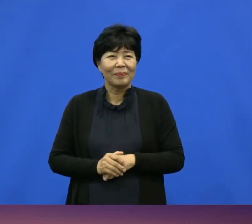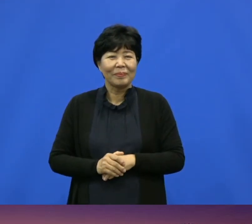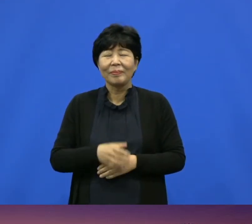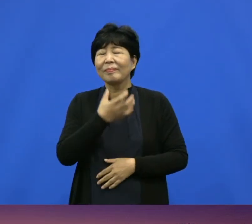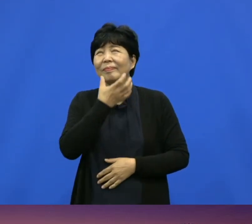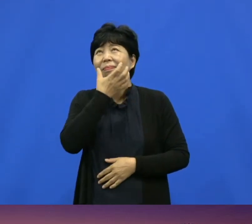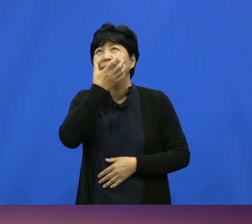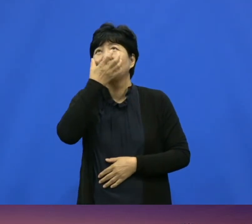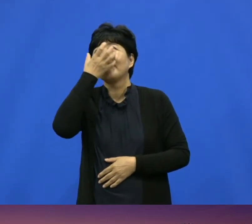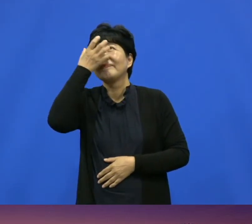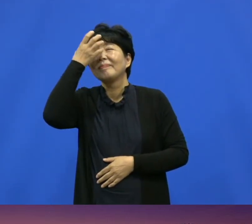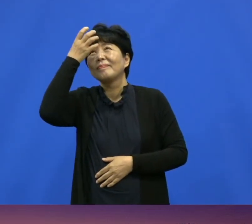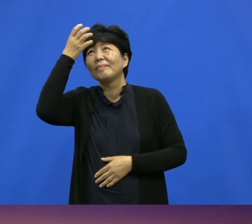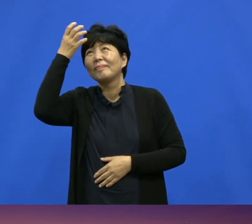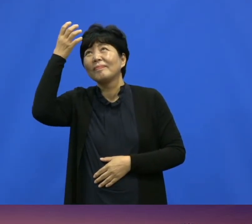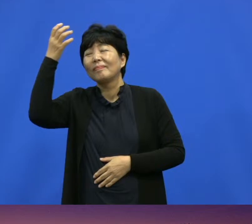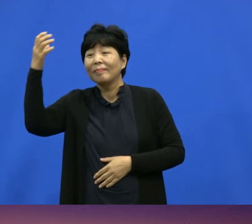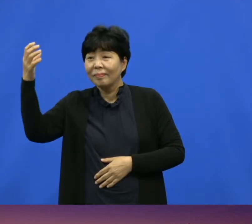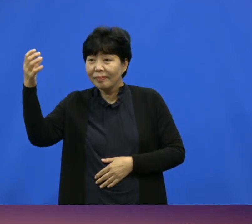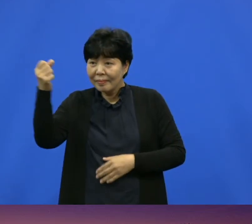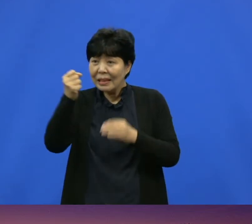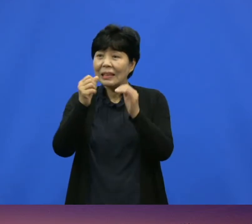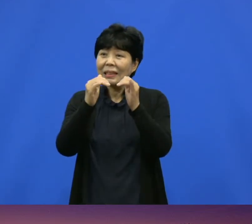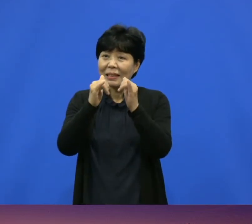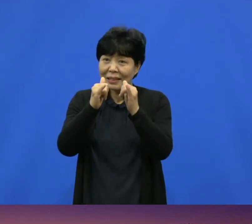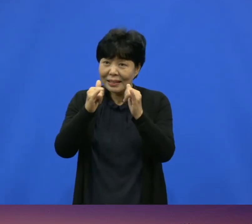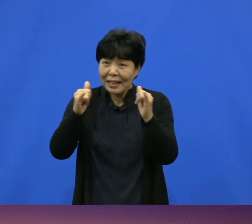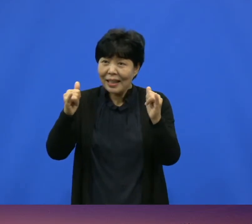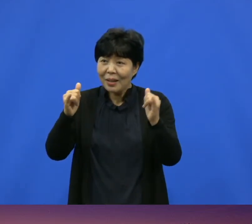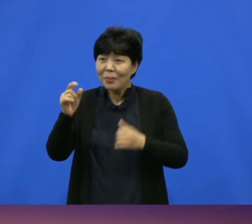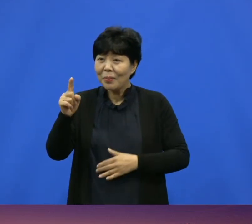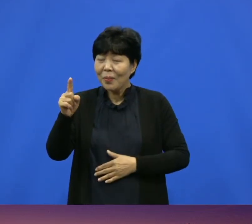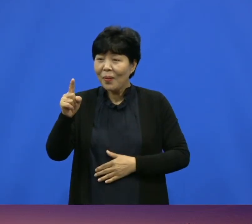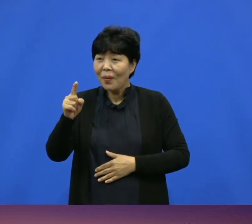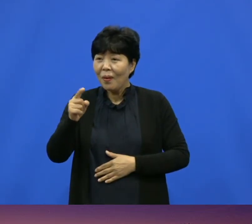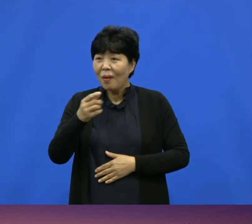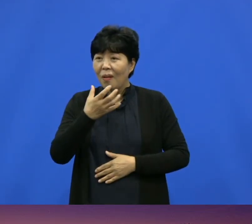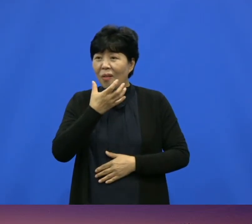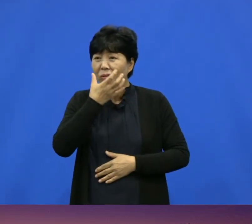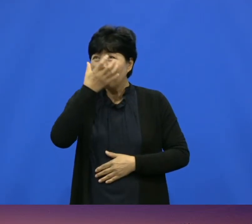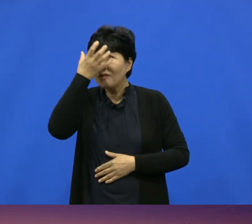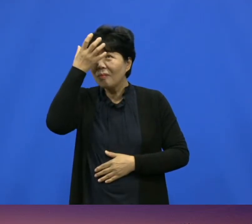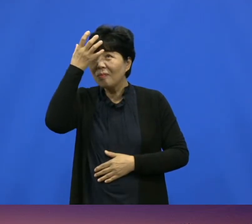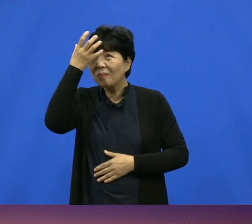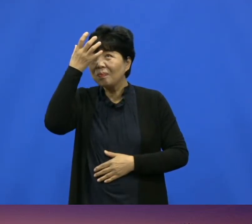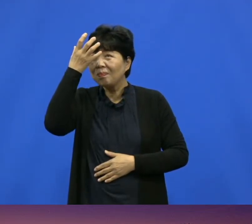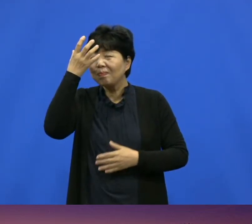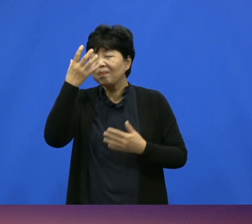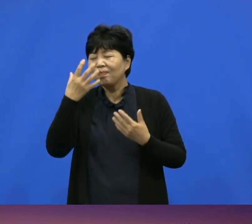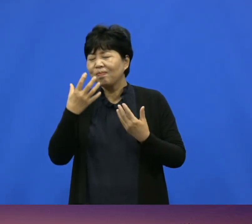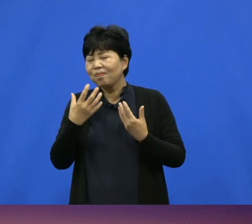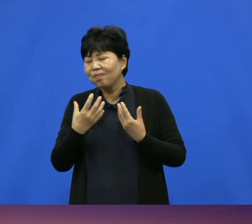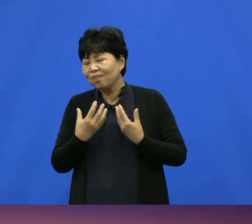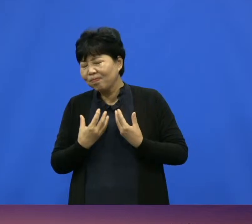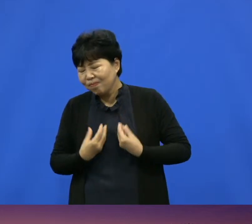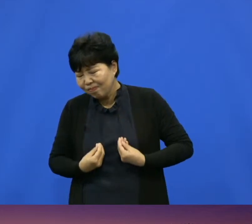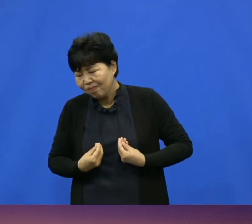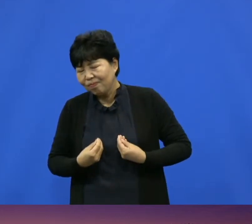꿈을 꾸는 사람들이 있어요. 꿈을 가진 사람들은 다 꿈은 좌절돼요, 좌절. 꿈이 꿈대로 다